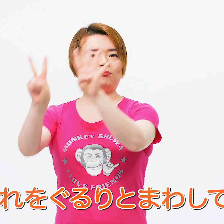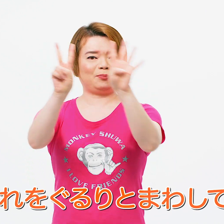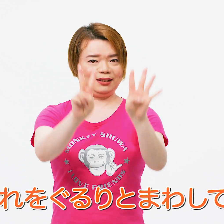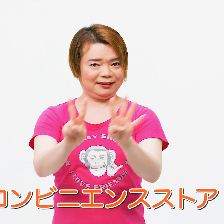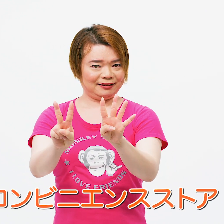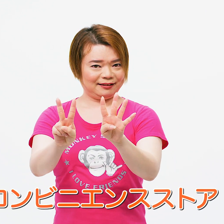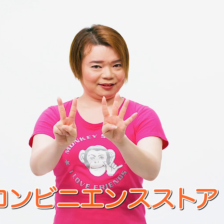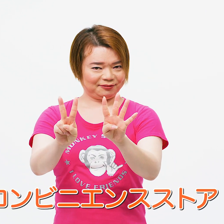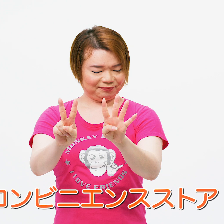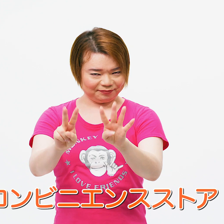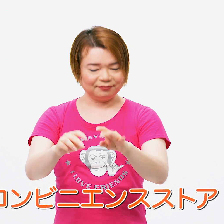コンビニエンスストアです。